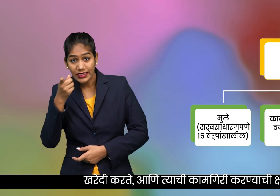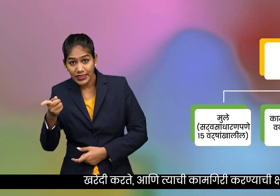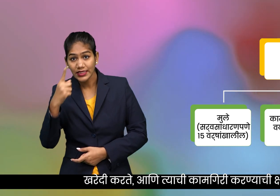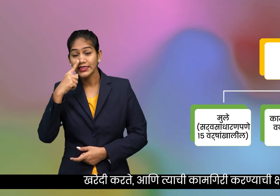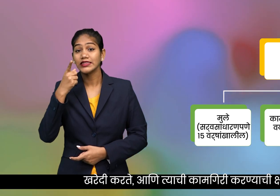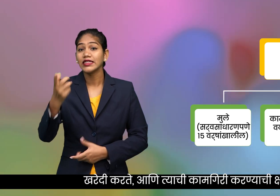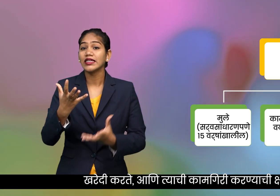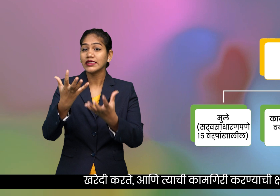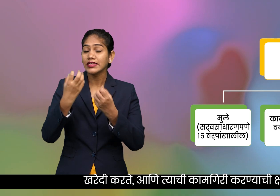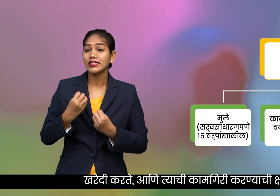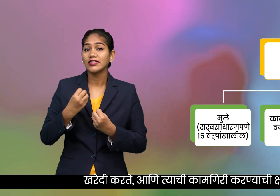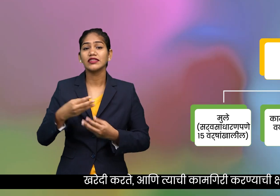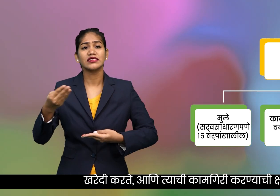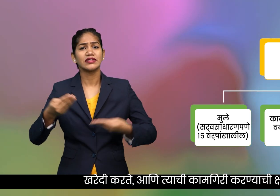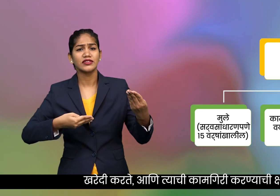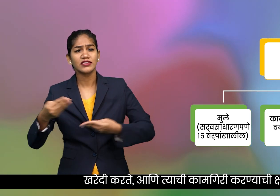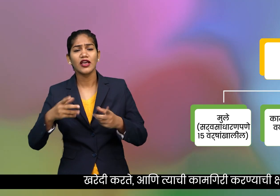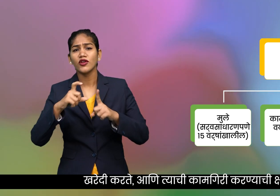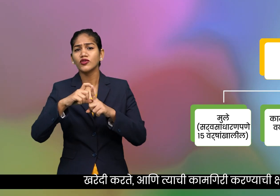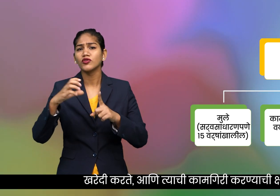कामगिरी करण्याची क्षमता प्रभावित करतं.